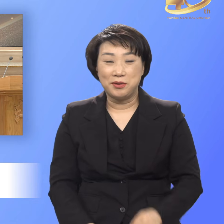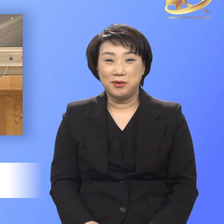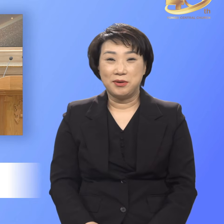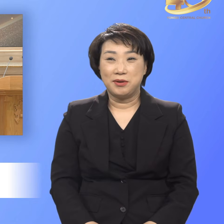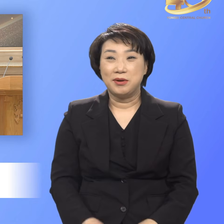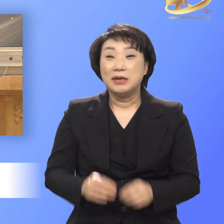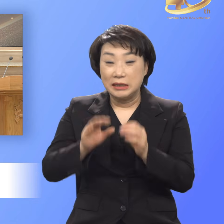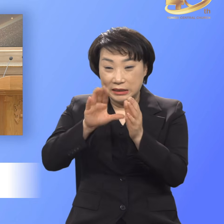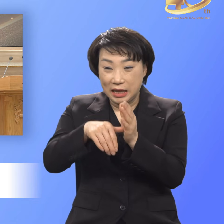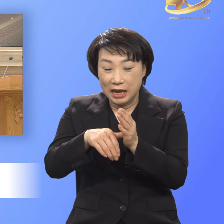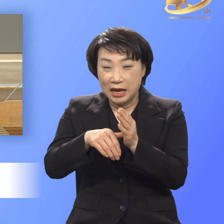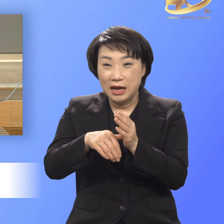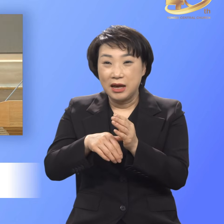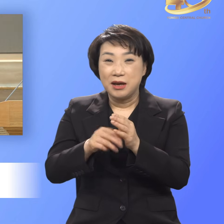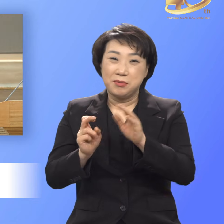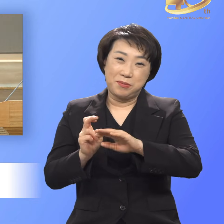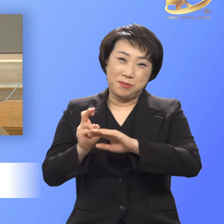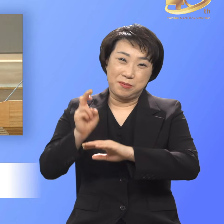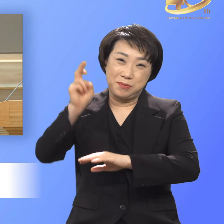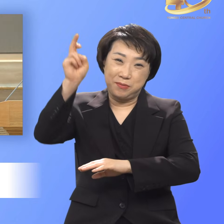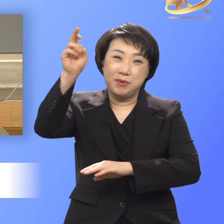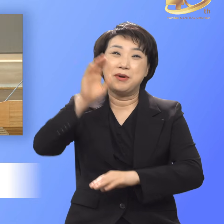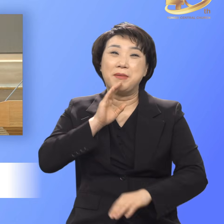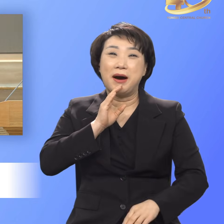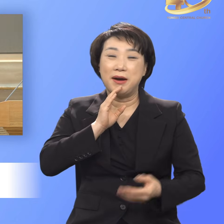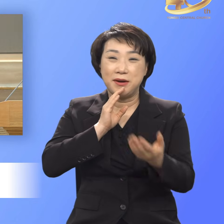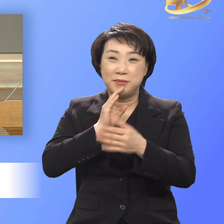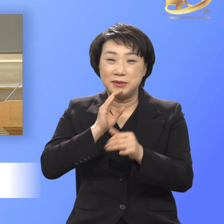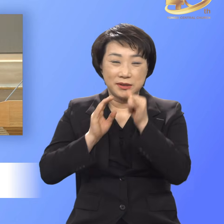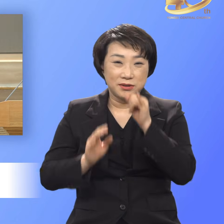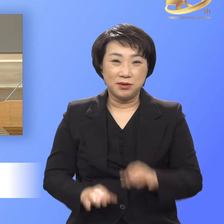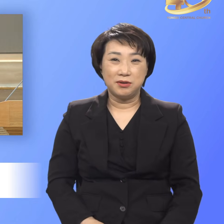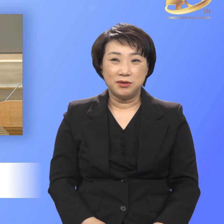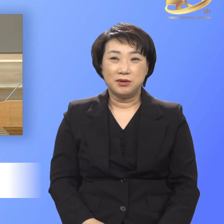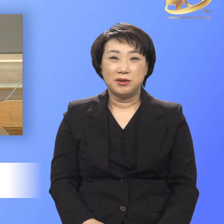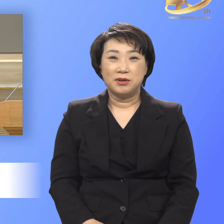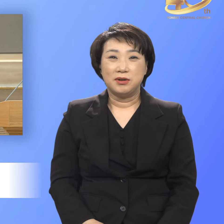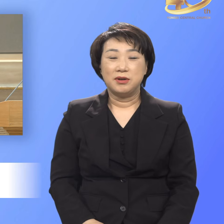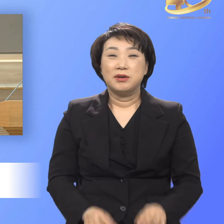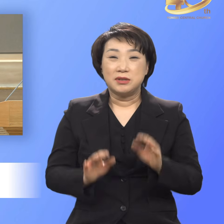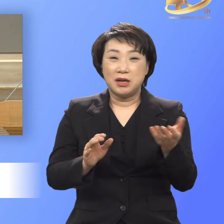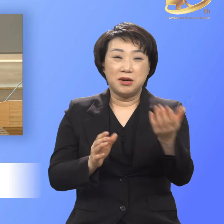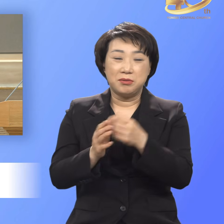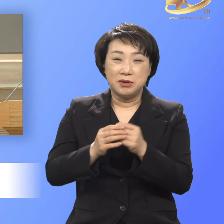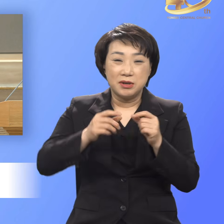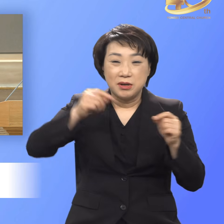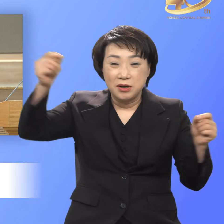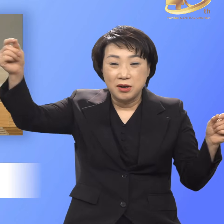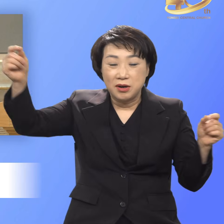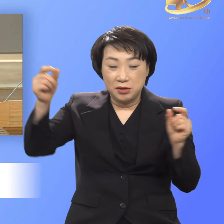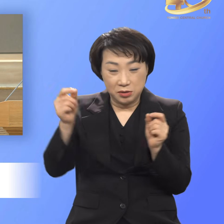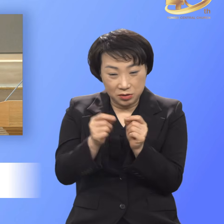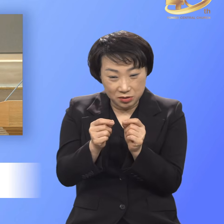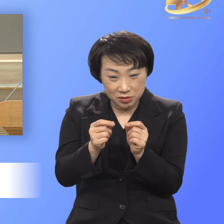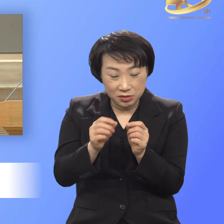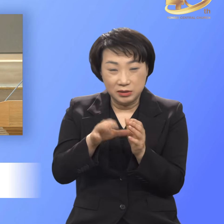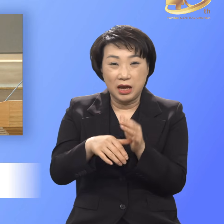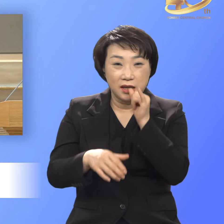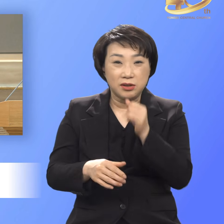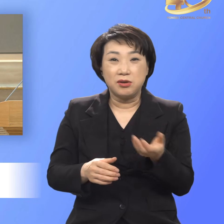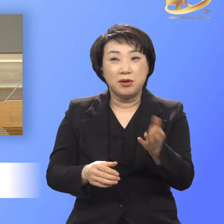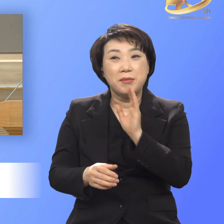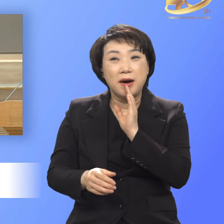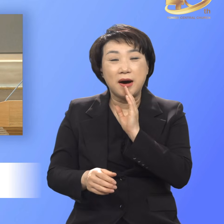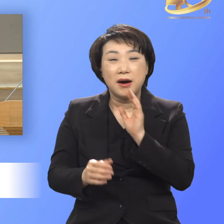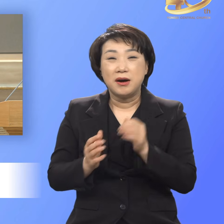무슨 얘기인지 알아요? 이 거리가 이렇게 넓고 한 번 가려면 빛이 얼마나